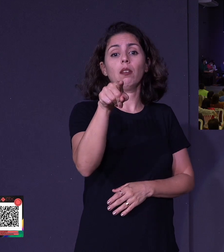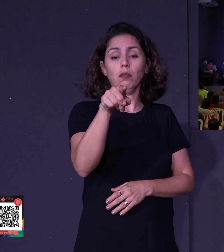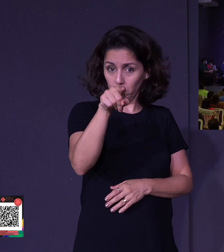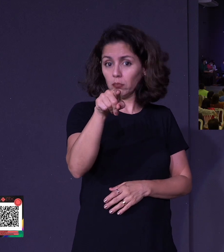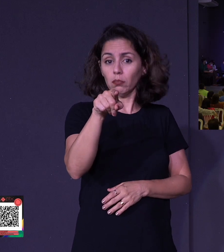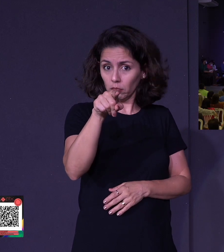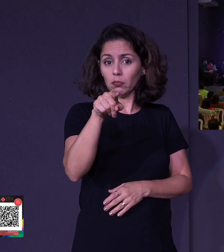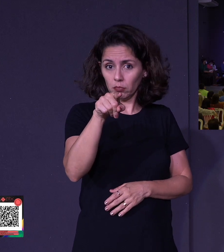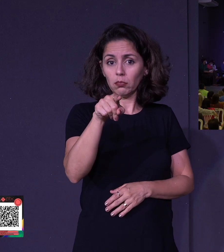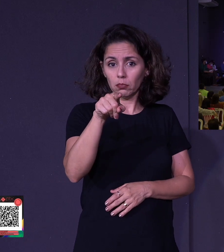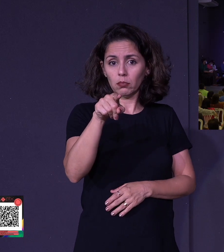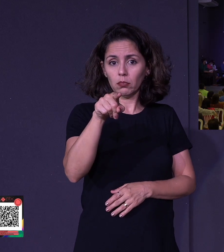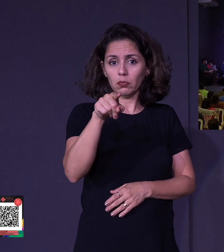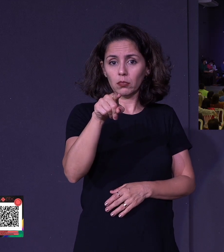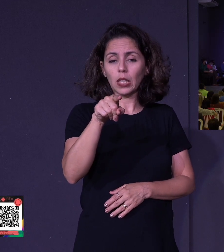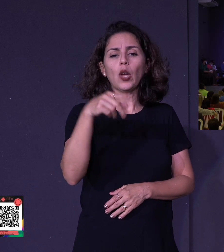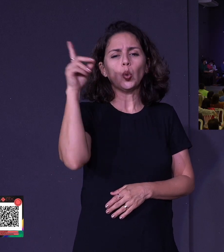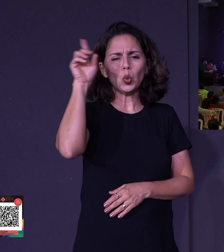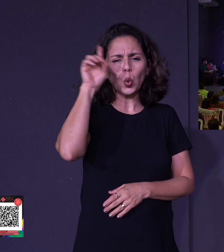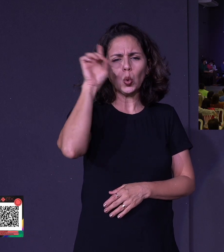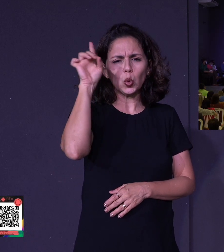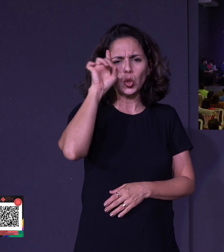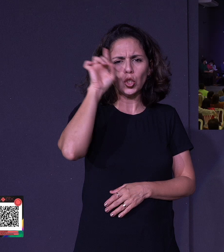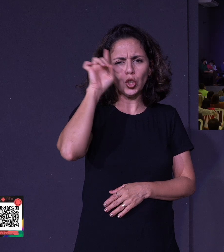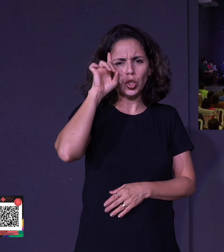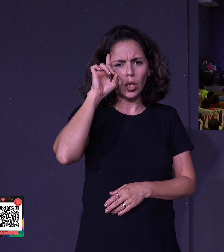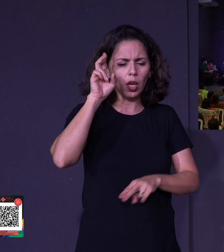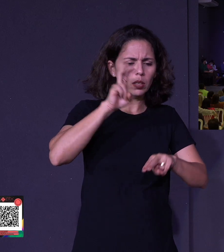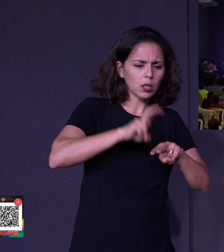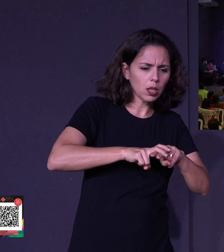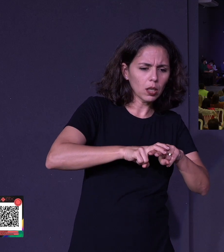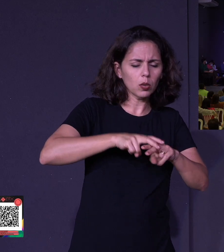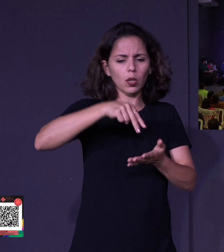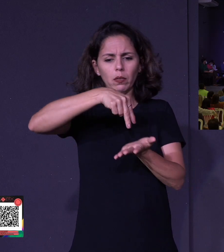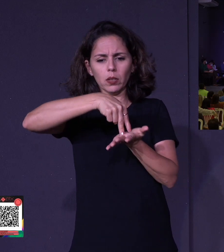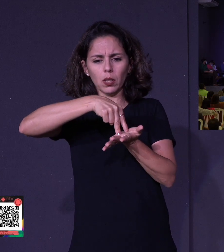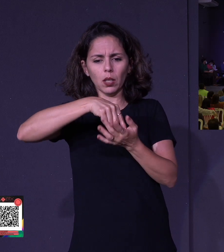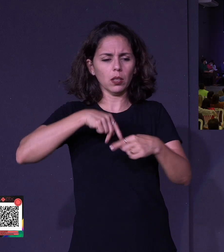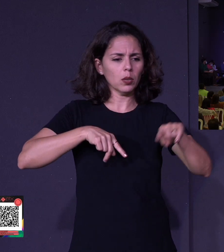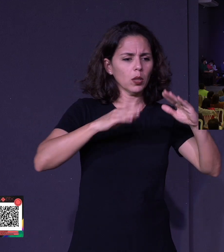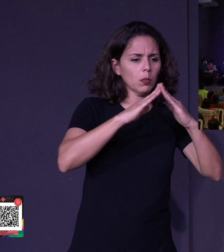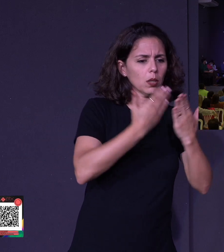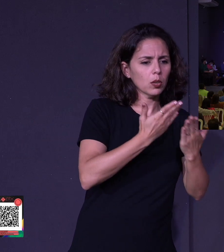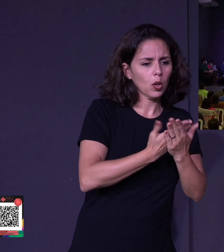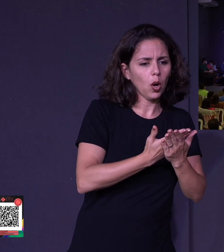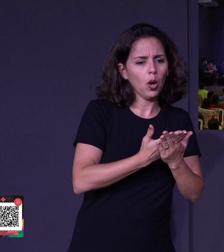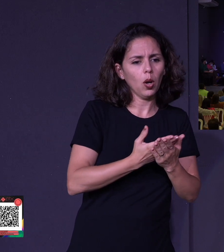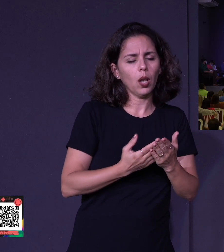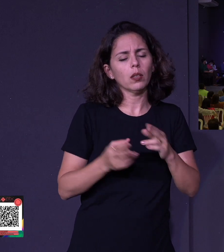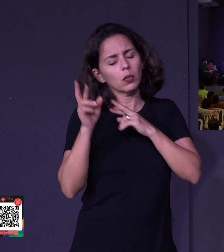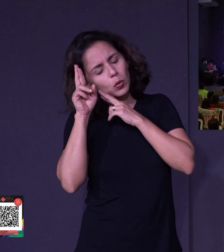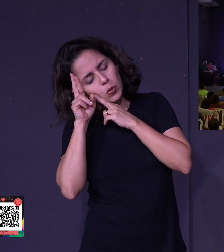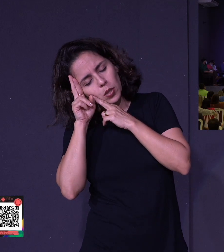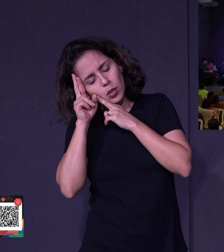Andando pelo caminho, levantando, assentando, levando para a escola, assentando para almoçar, em todo tempo inculque